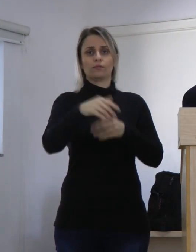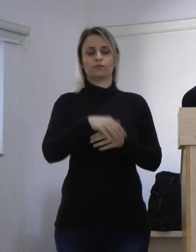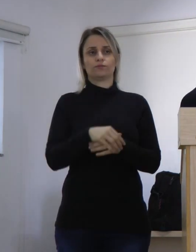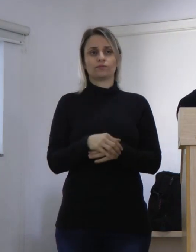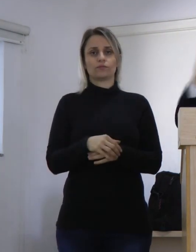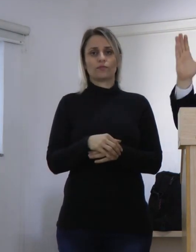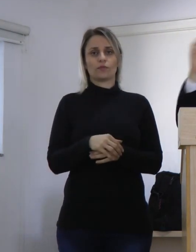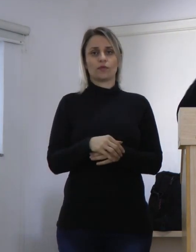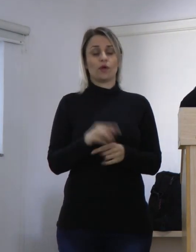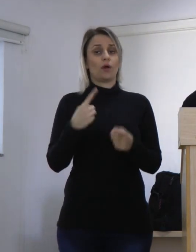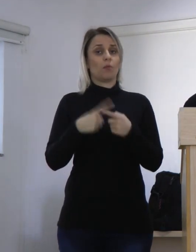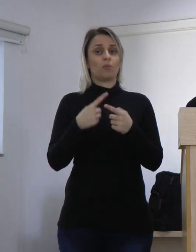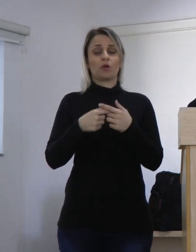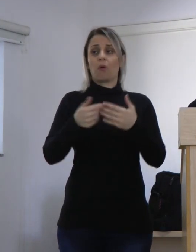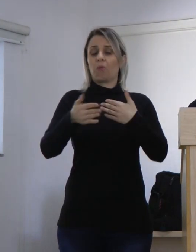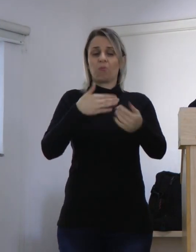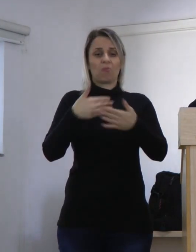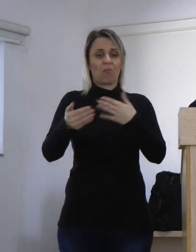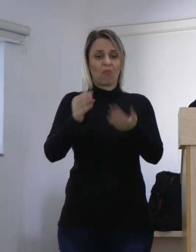Nós estamos nos separando por qualquer motivo.